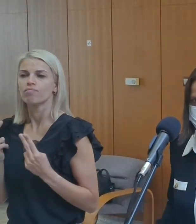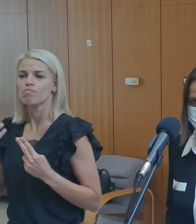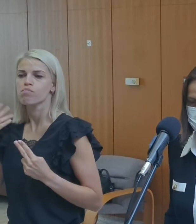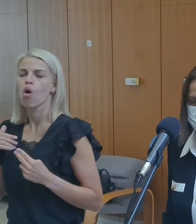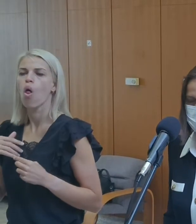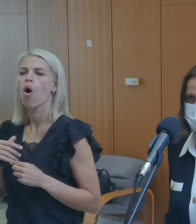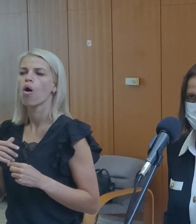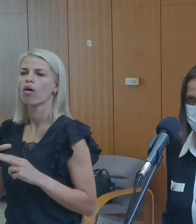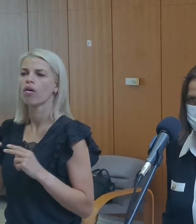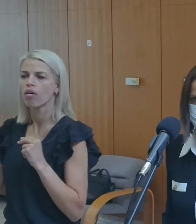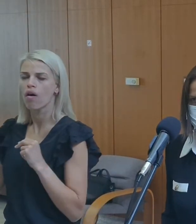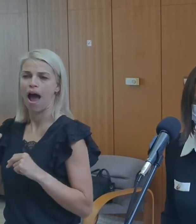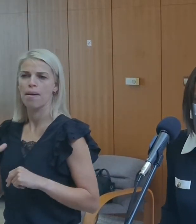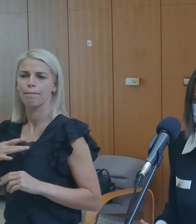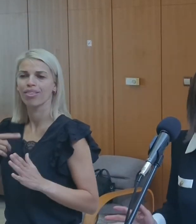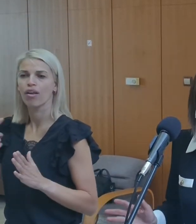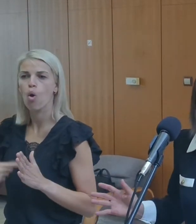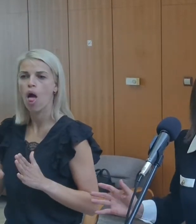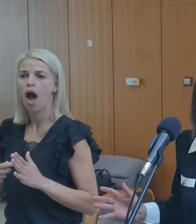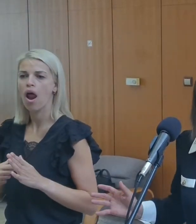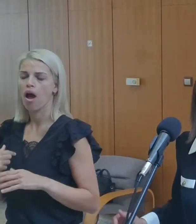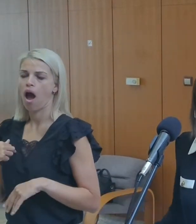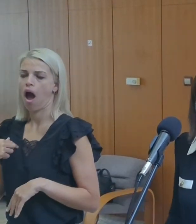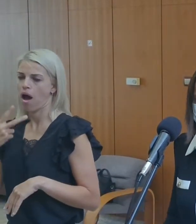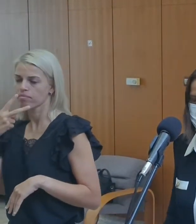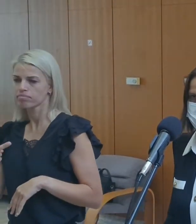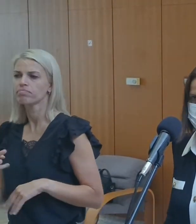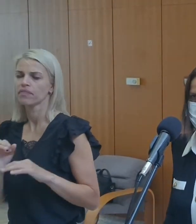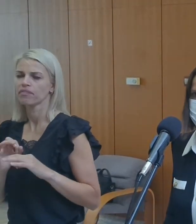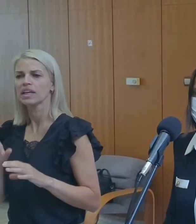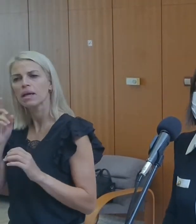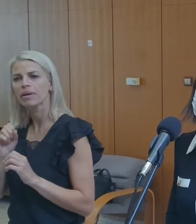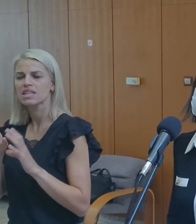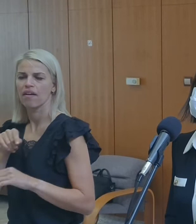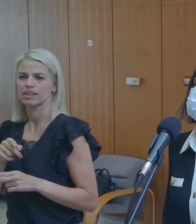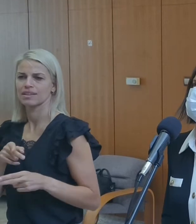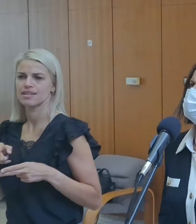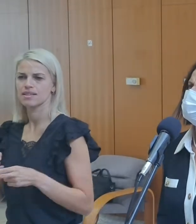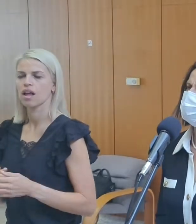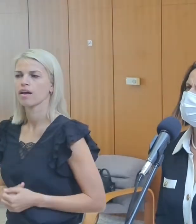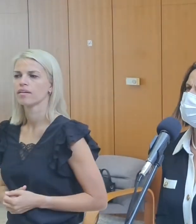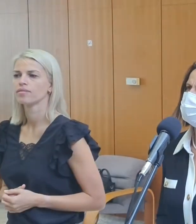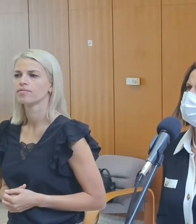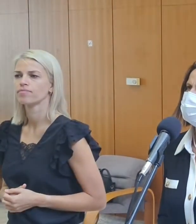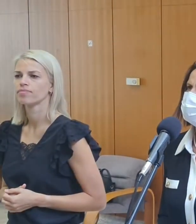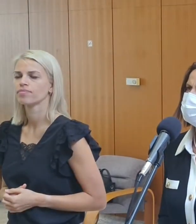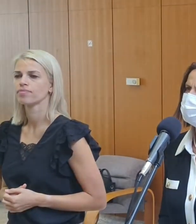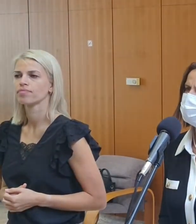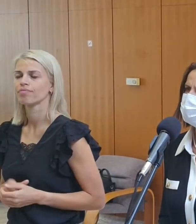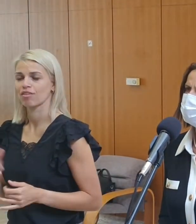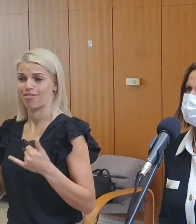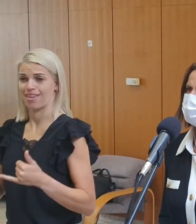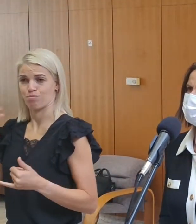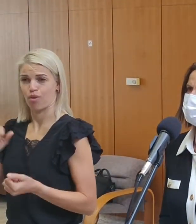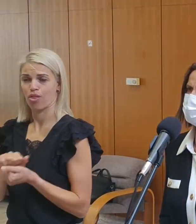tom spiežne rozprávať s Borisom Kolárom a vieme si predstaviť tam túto cestu. Ešte ak môžem, tak vás mal dnes tlačovku, kde sa